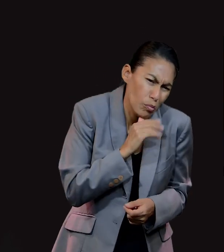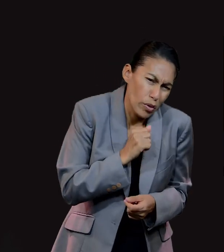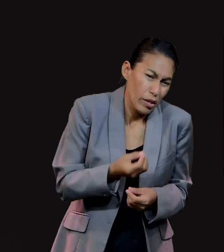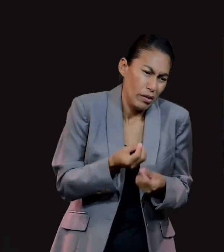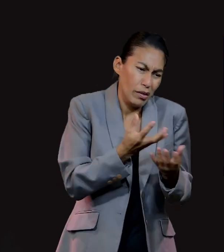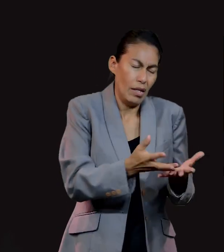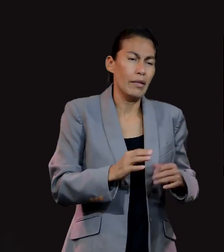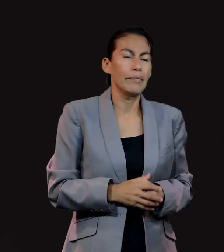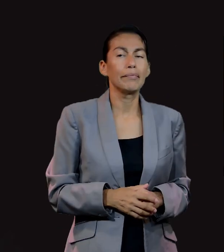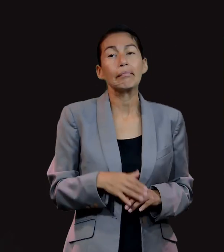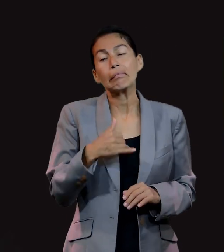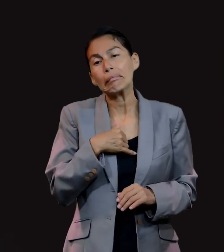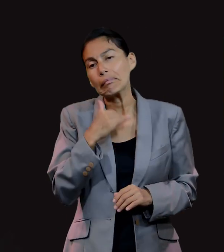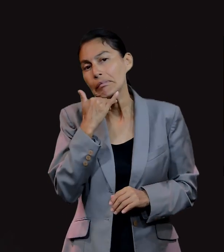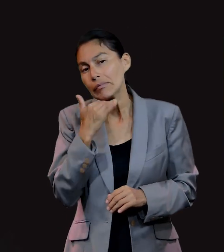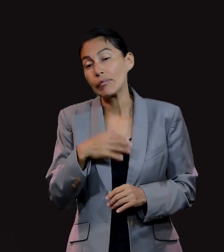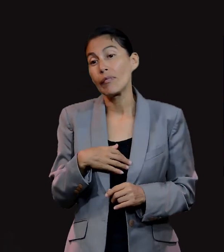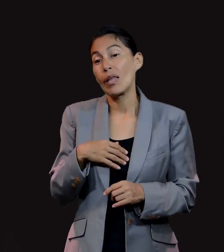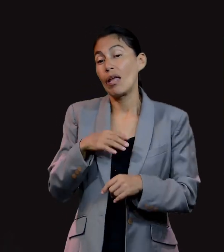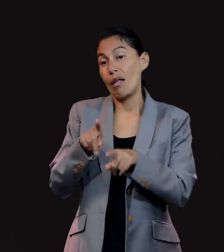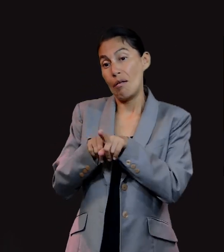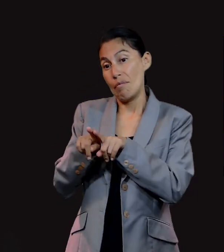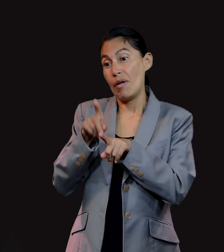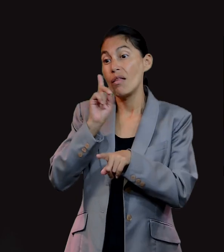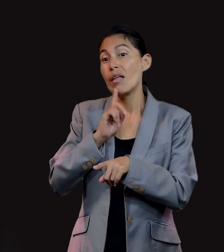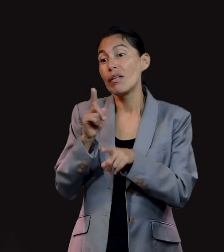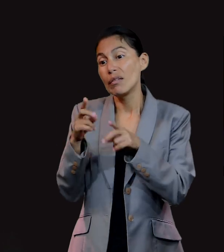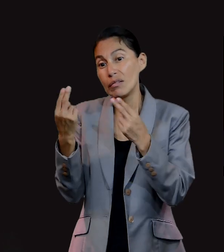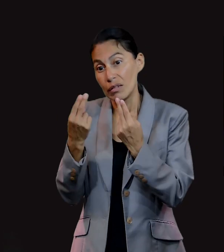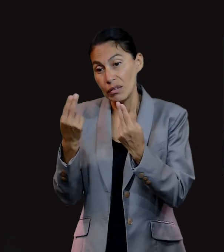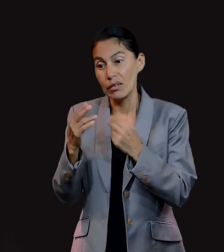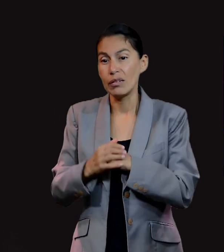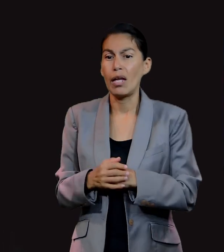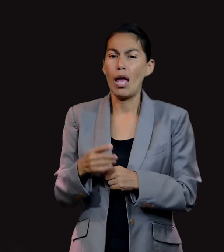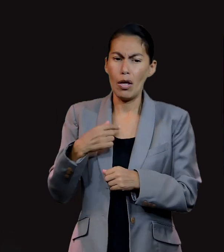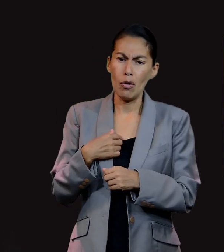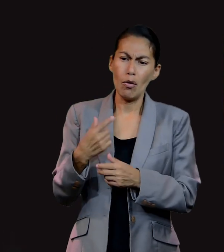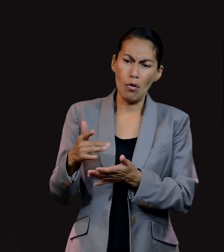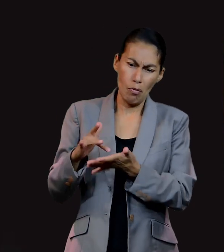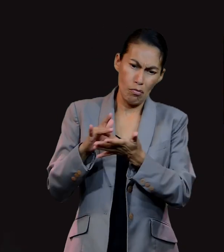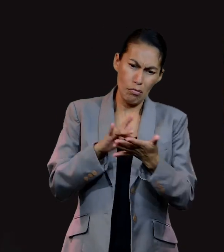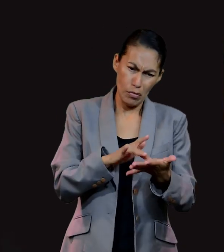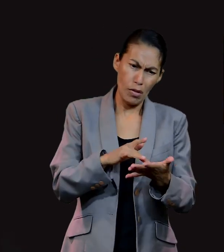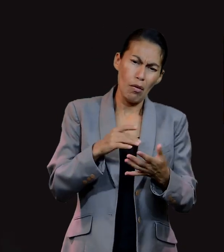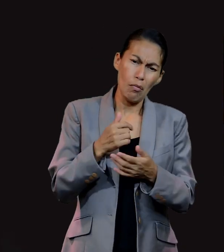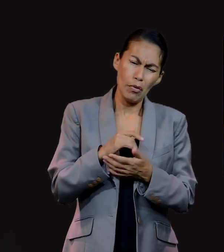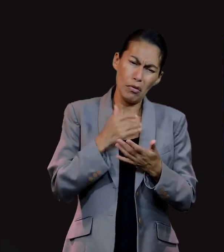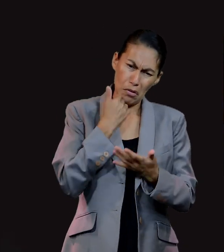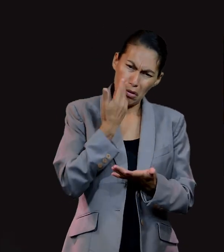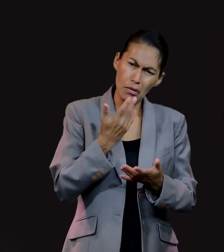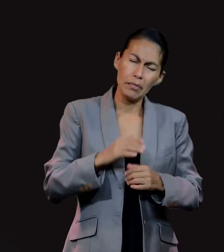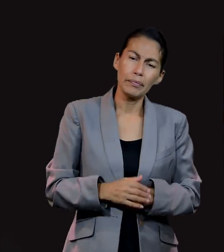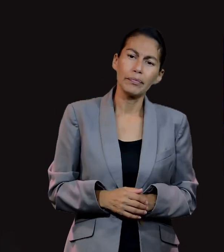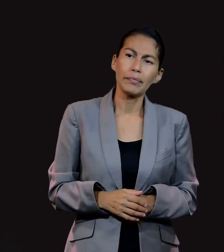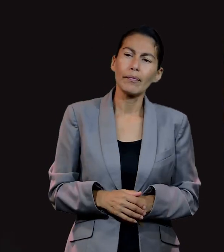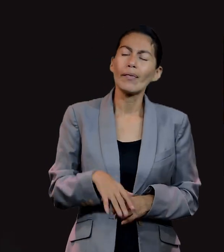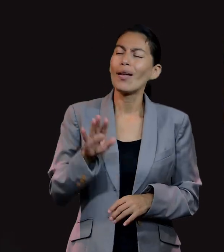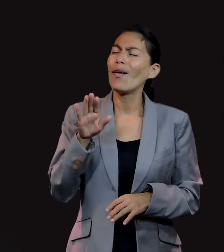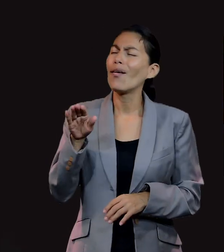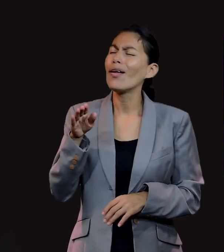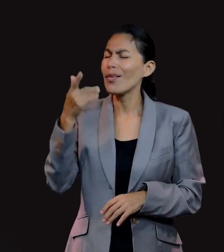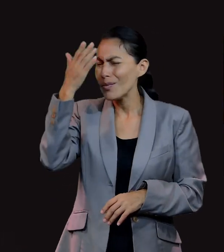una hermana la necesito una hermana de la iglesia necesita sangre yo he venido a cumplir ya me siento bien y dice ¿y qué no te han